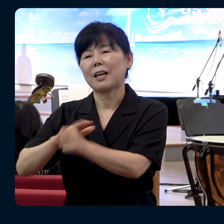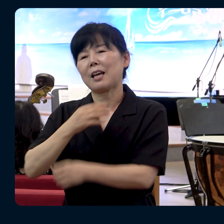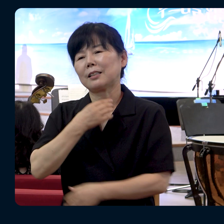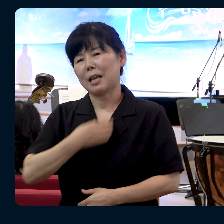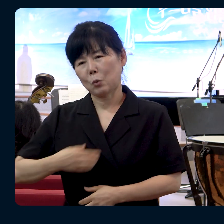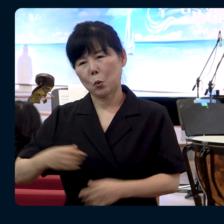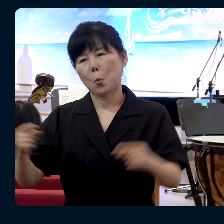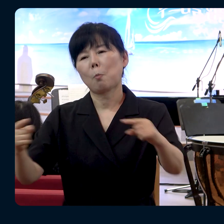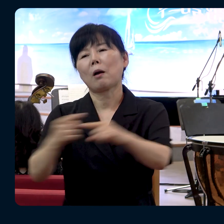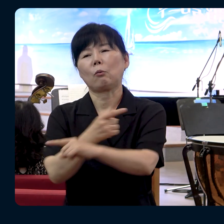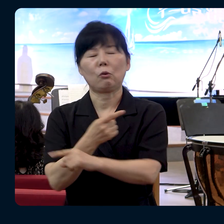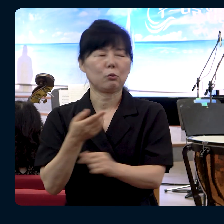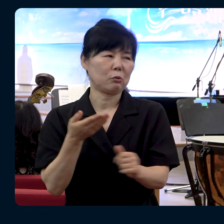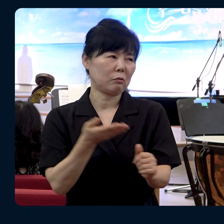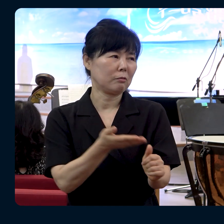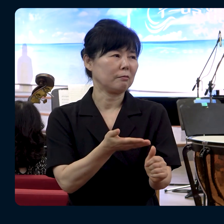것이죠.